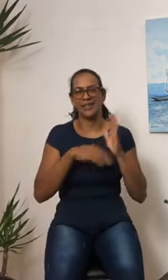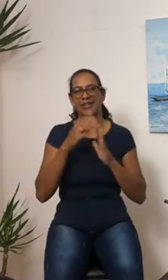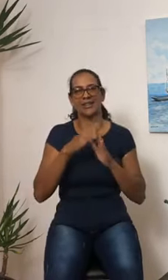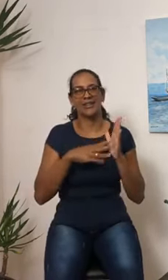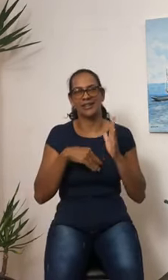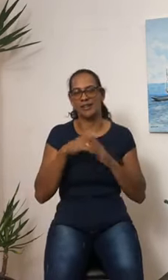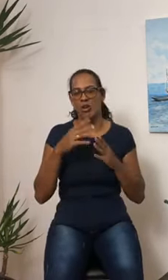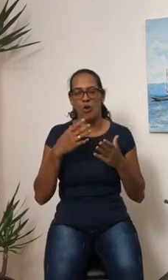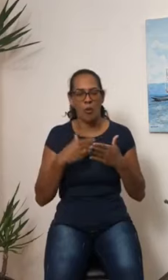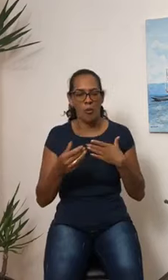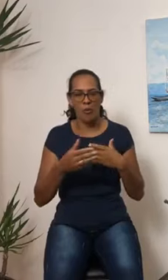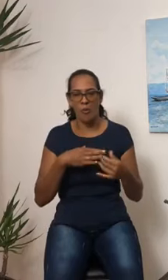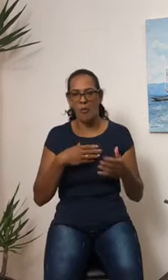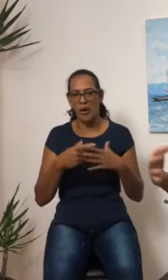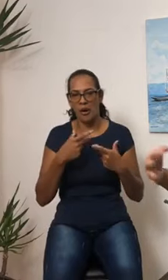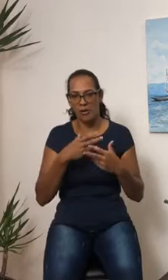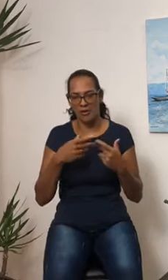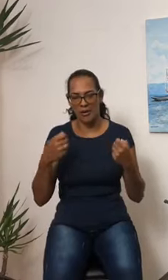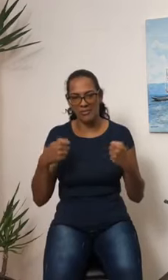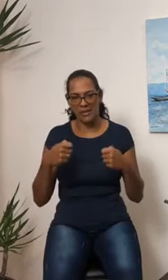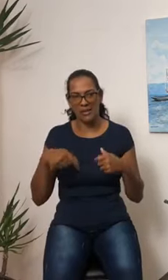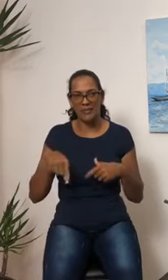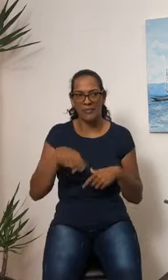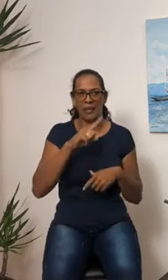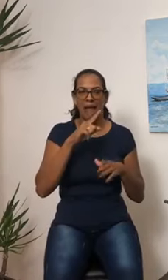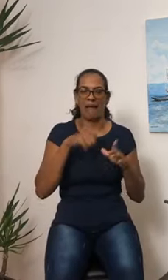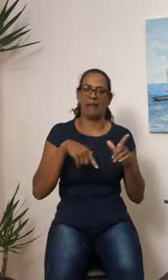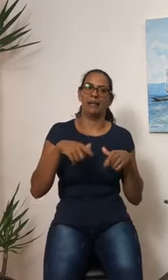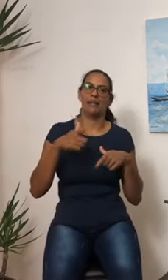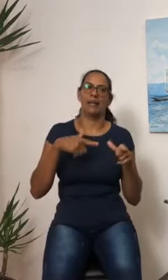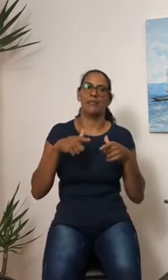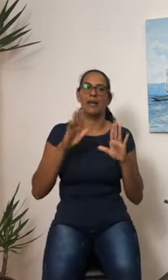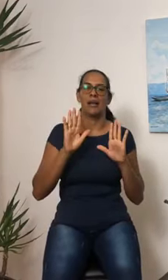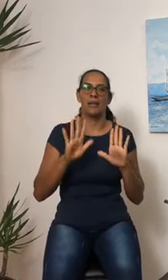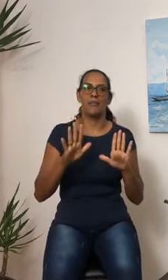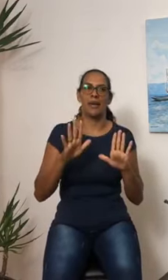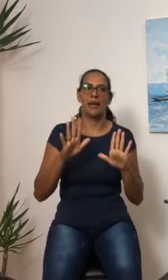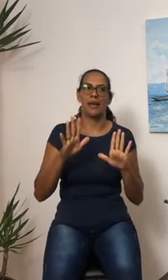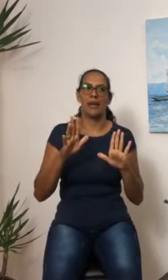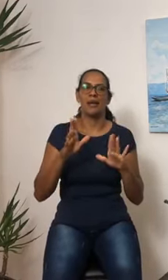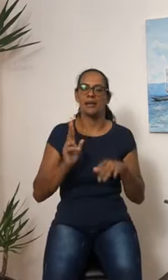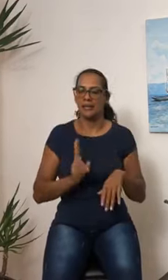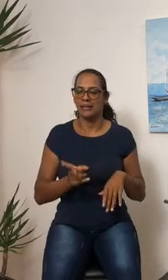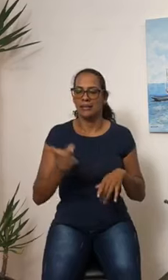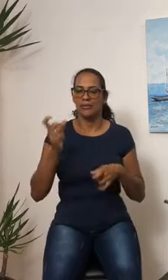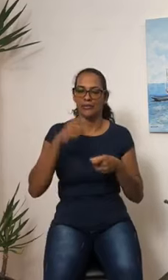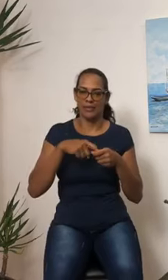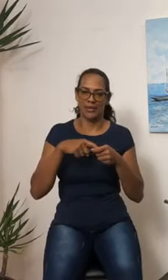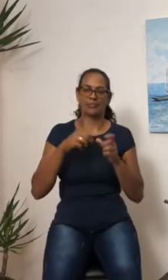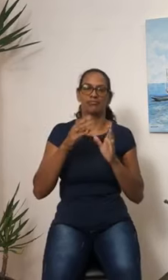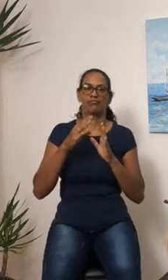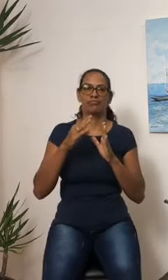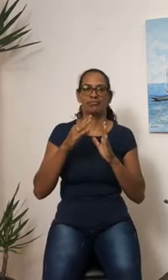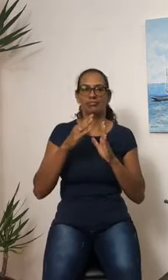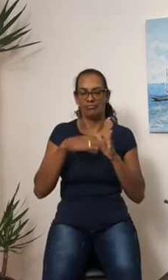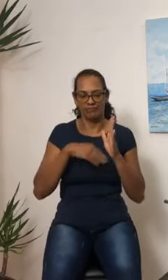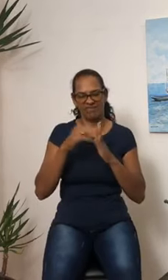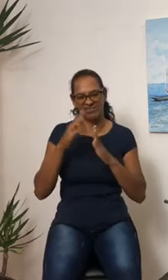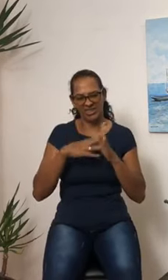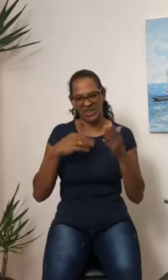qualquer coisa que eu precisar sair, trabalhar, mas não tem coisa melhor, né, que a gente voltar pro Aconteiro, essa